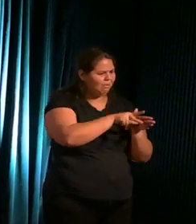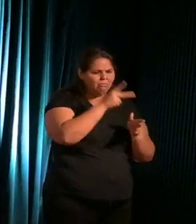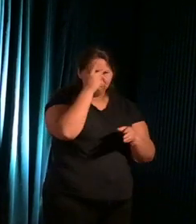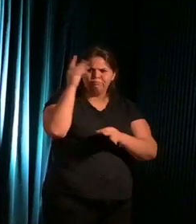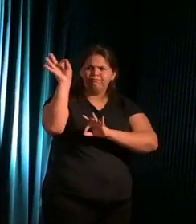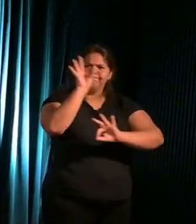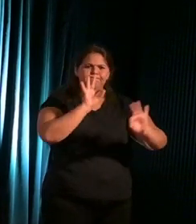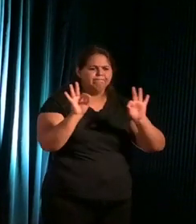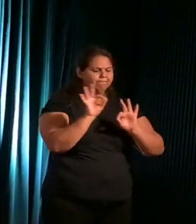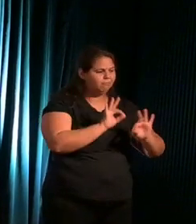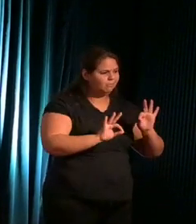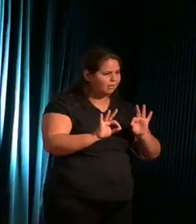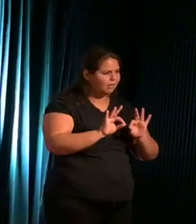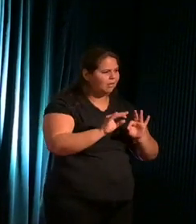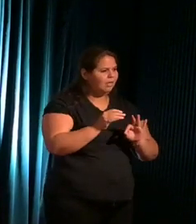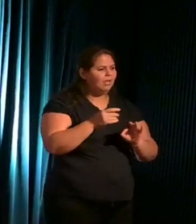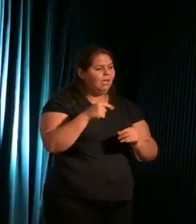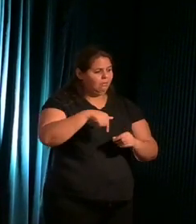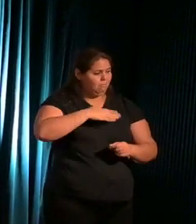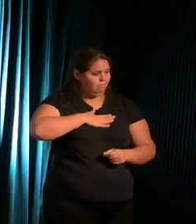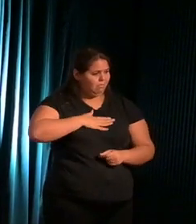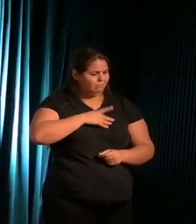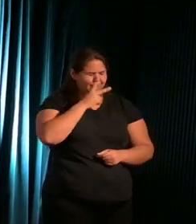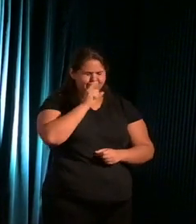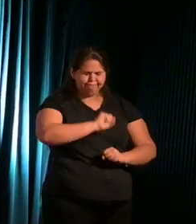montagem, que não mediram esforço para